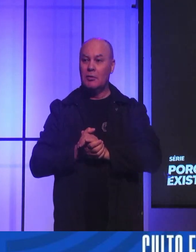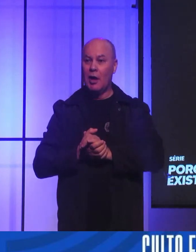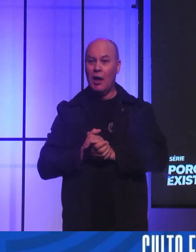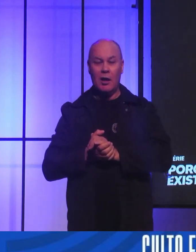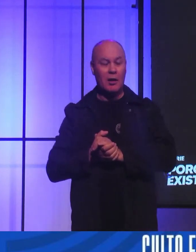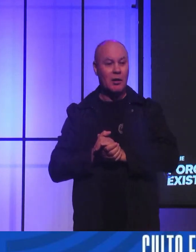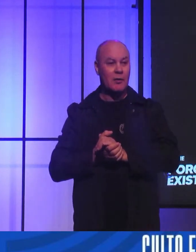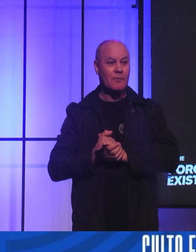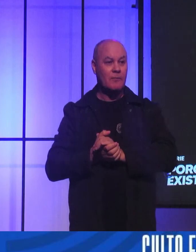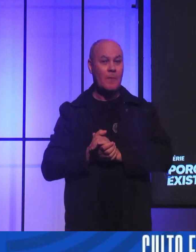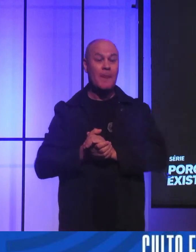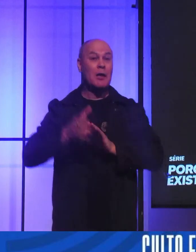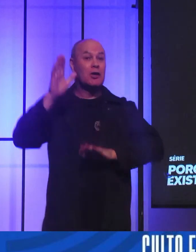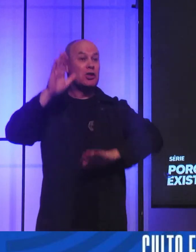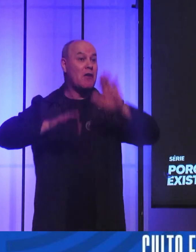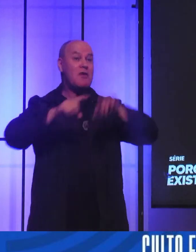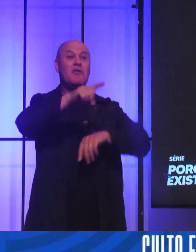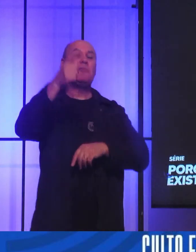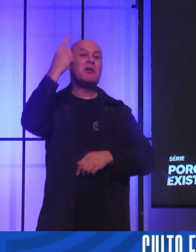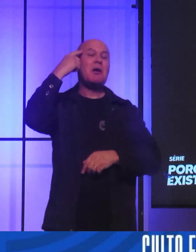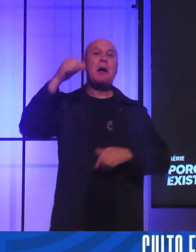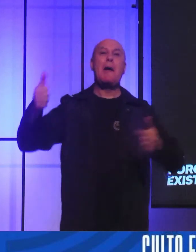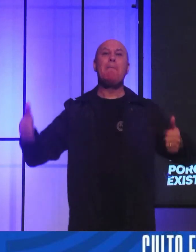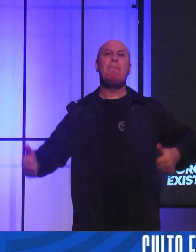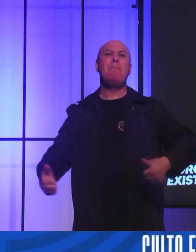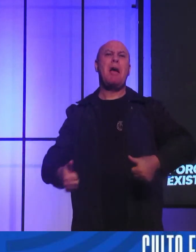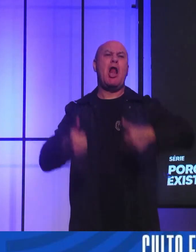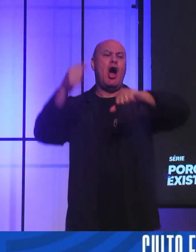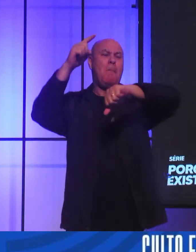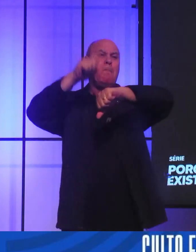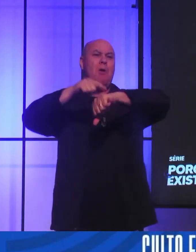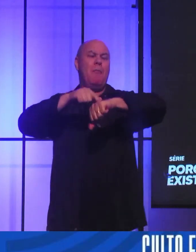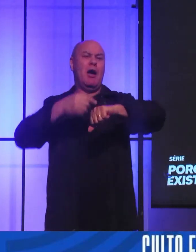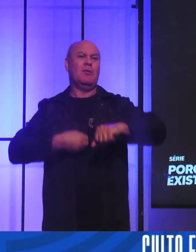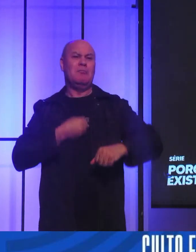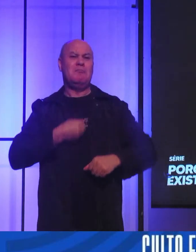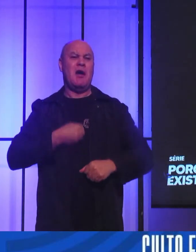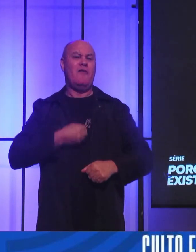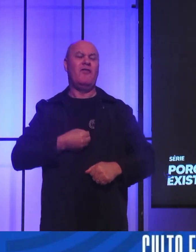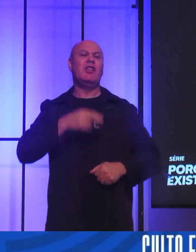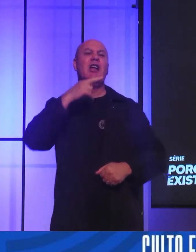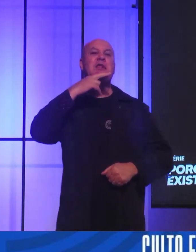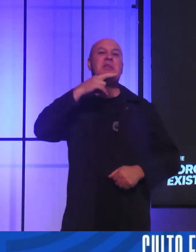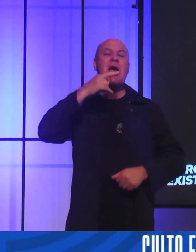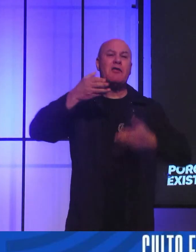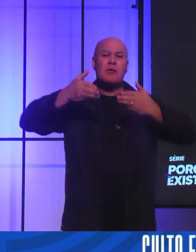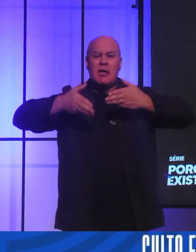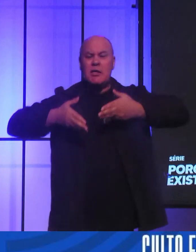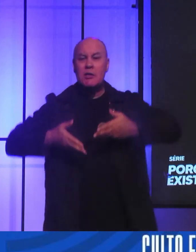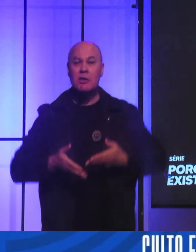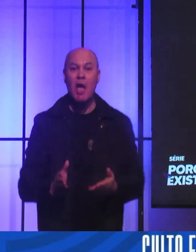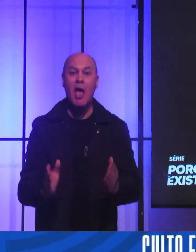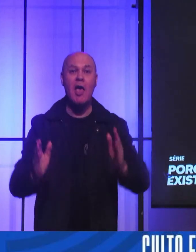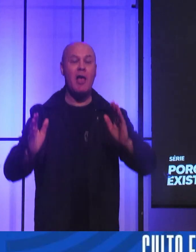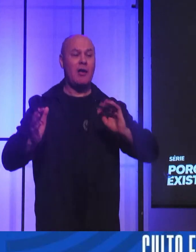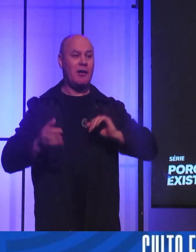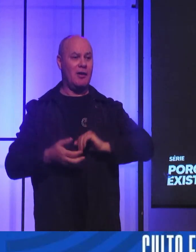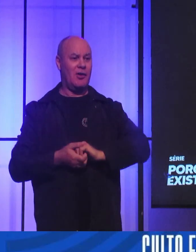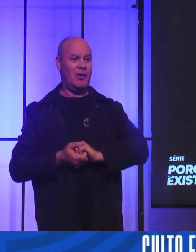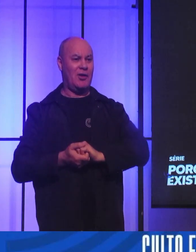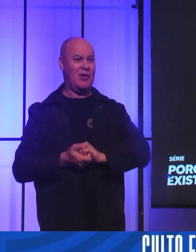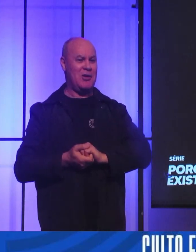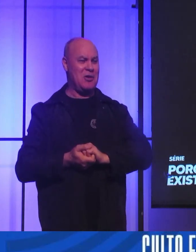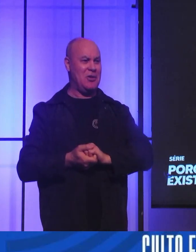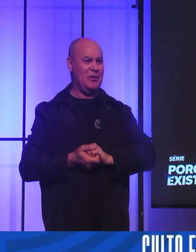meu. Talvez um dia que você viu um seu neto lhe dizendo, vovô, não tem coisa melhor, mais